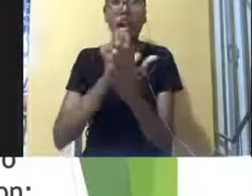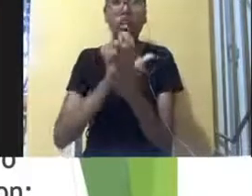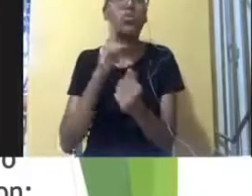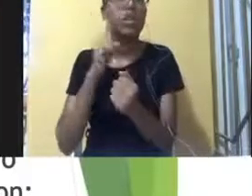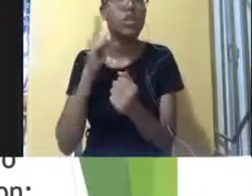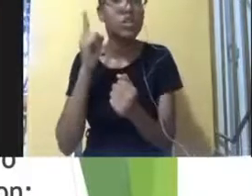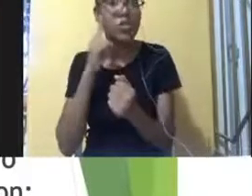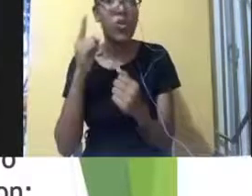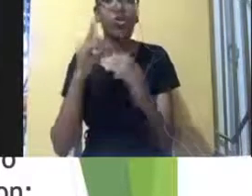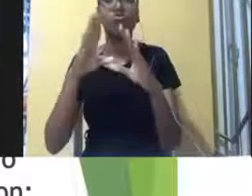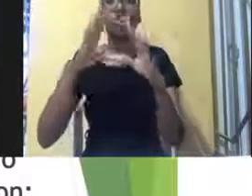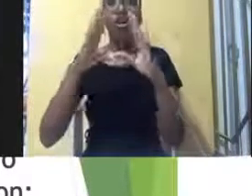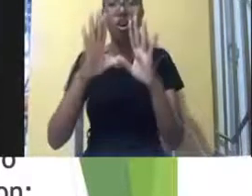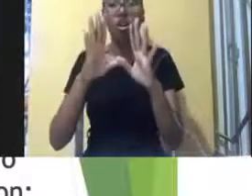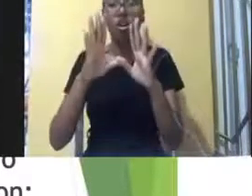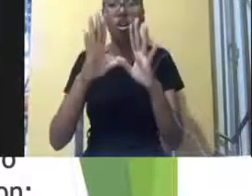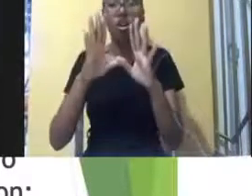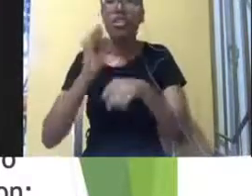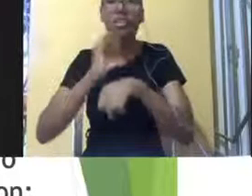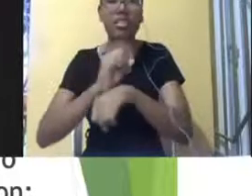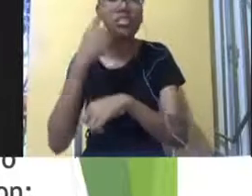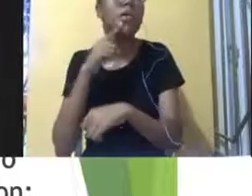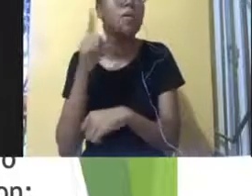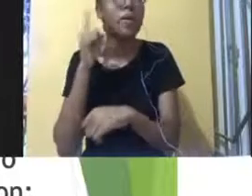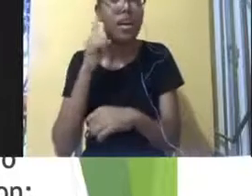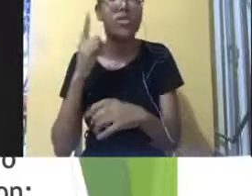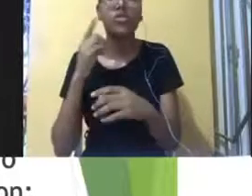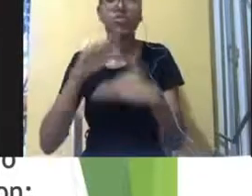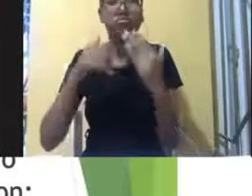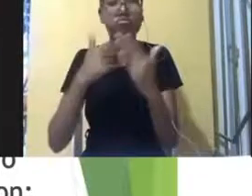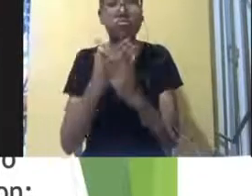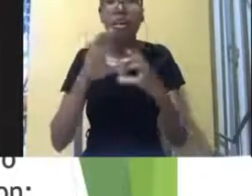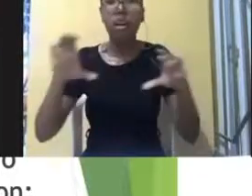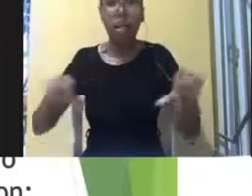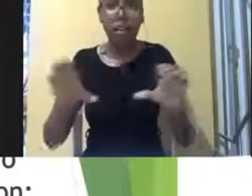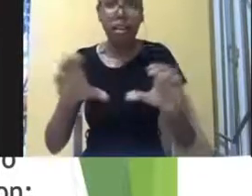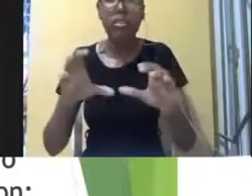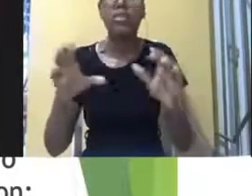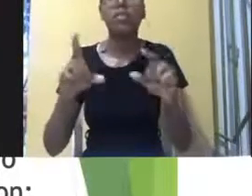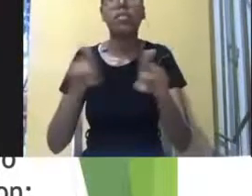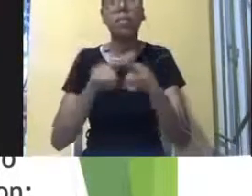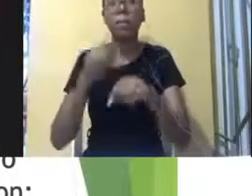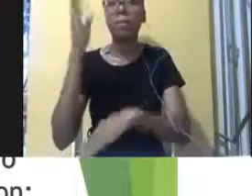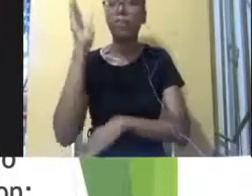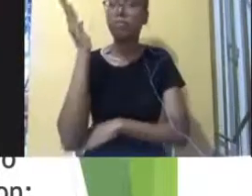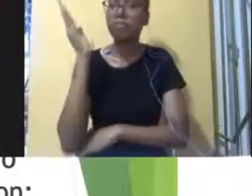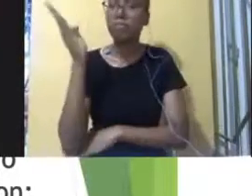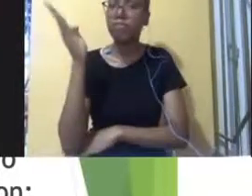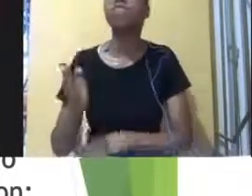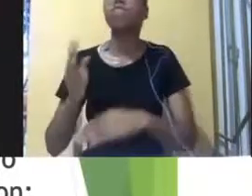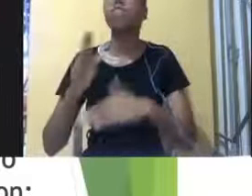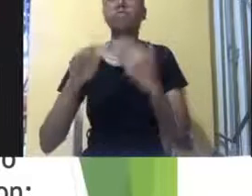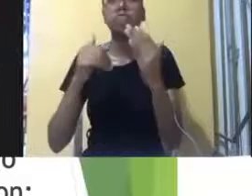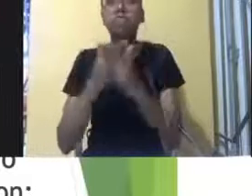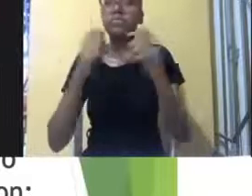de sordos, están las iglesias de sordos, están las actividades, la conferencia, los